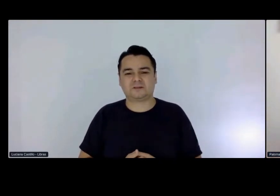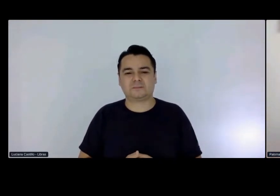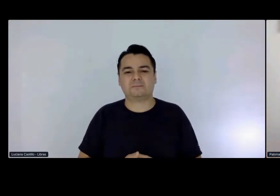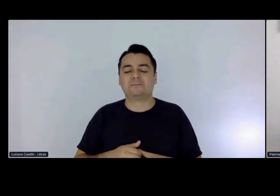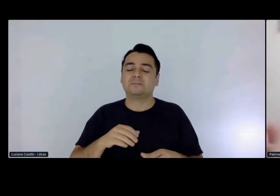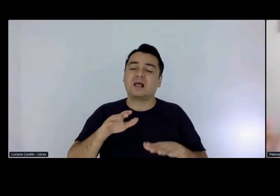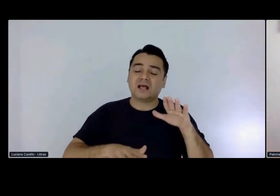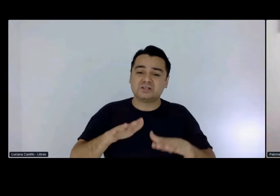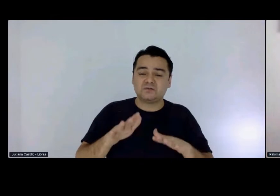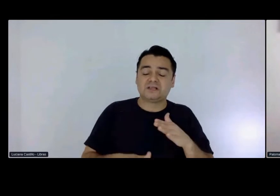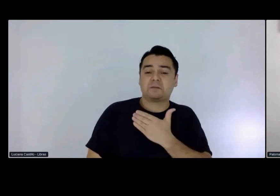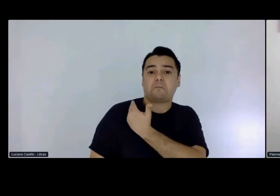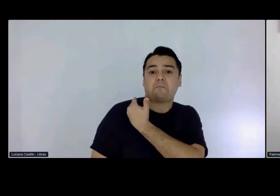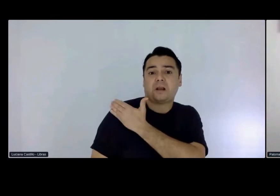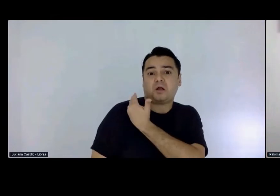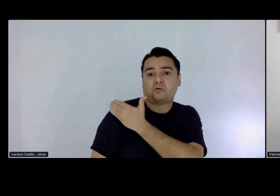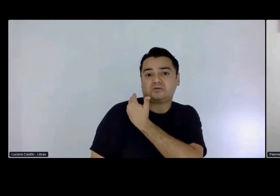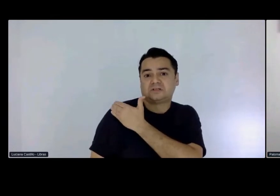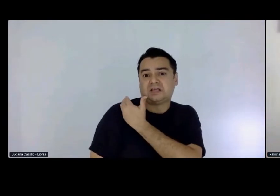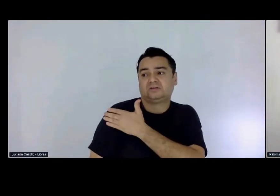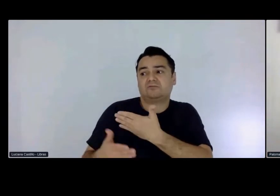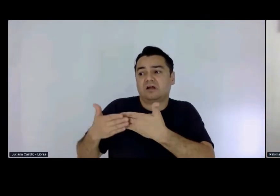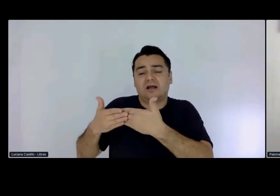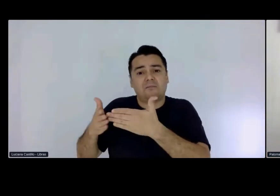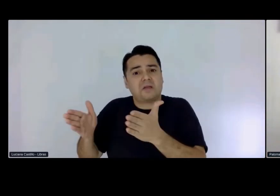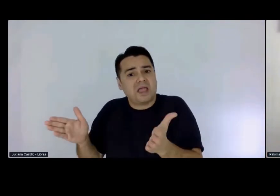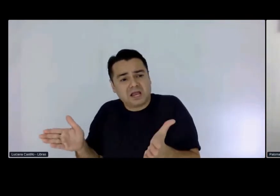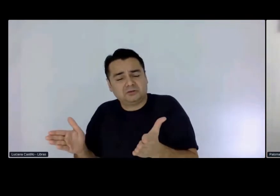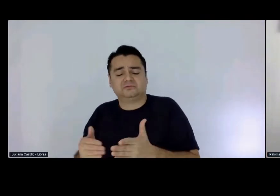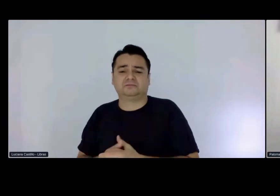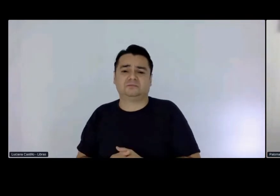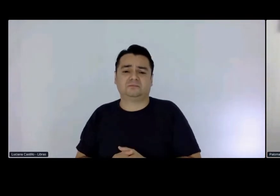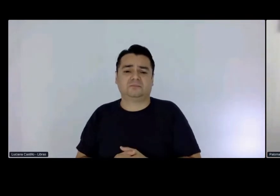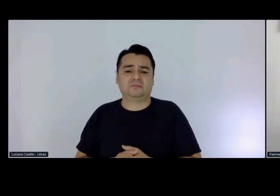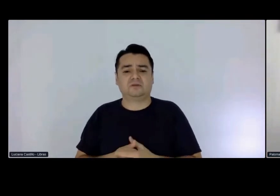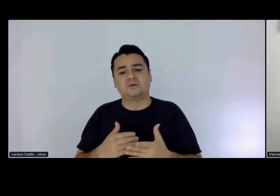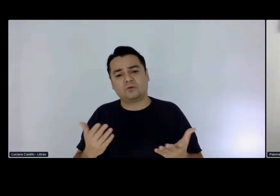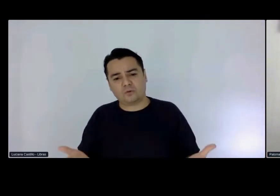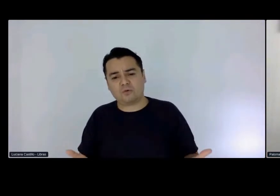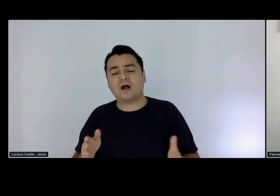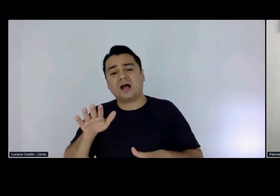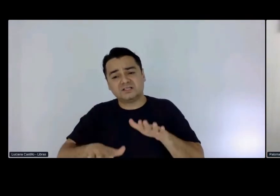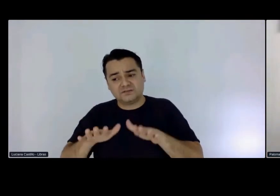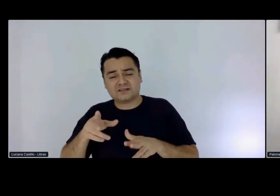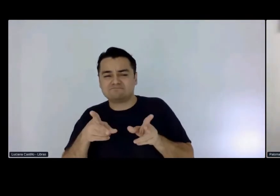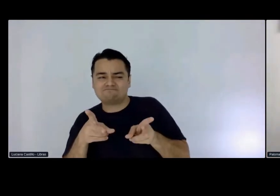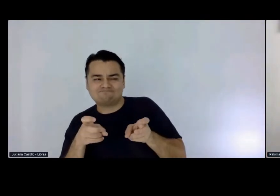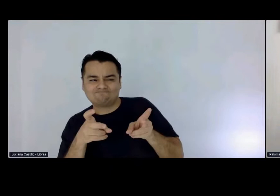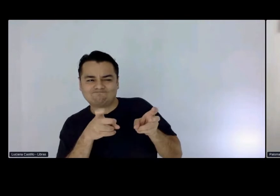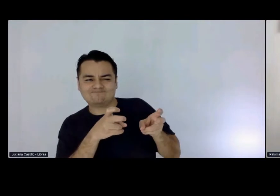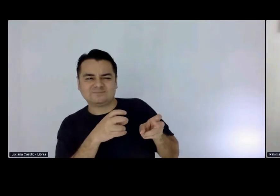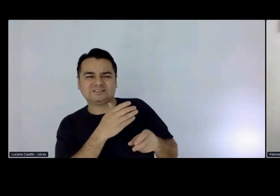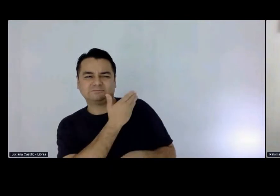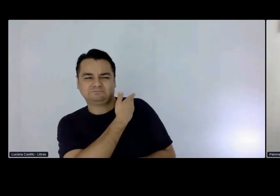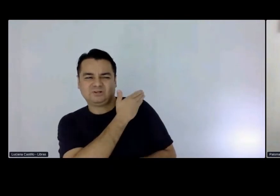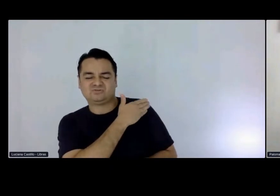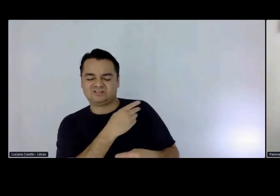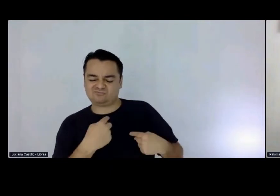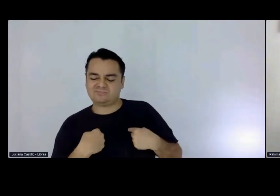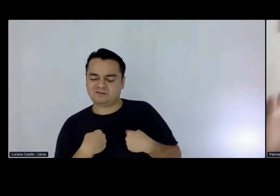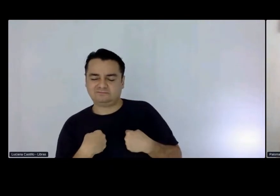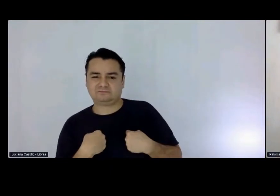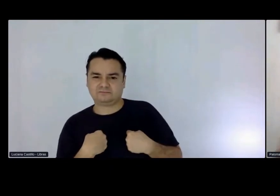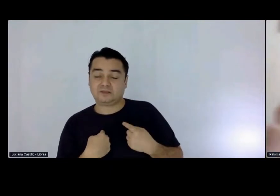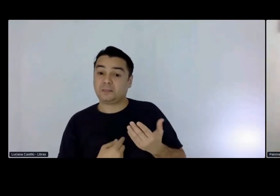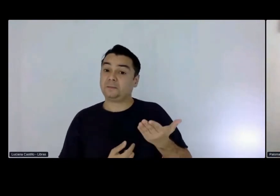por um preconceito que é muito mais aberto, que é quando a gente percebe, né? E já foi mais velado quando